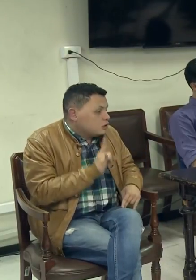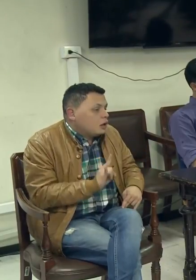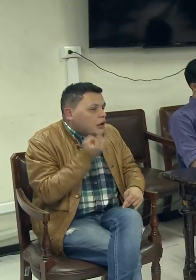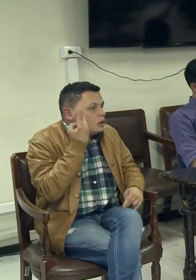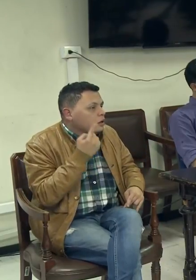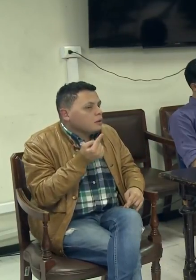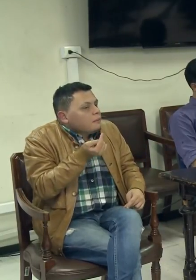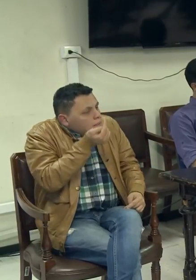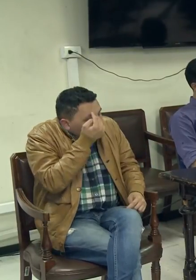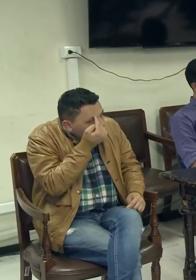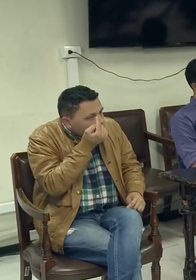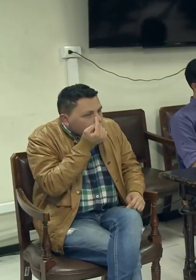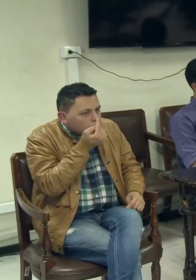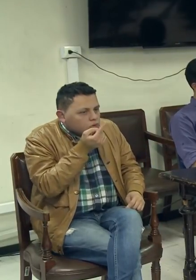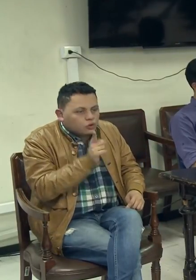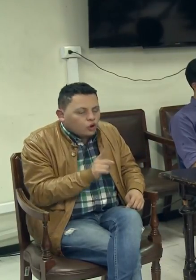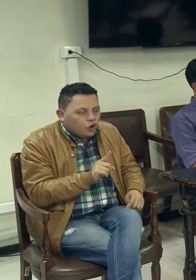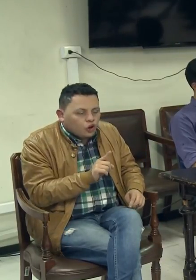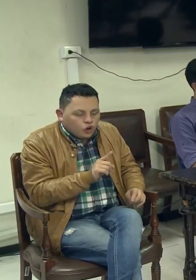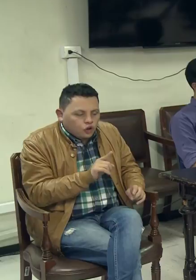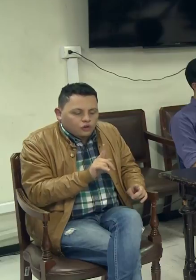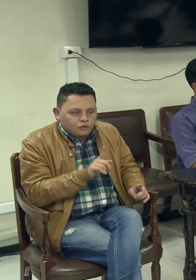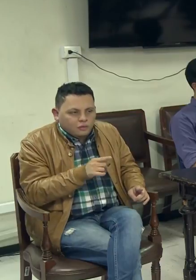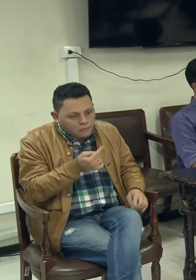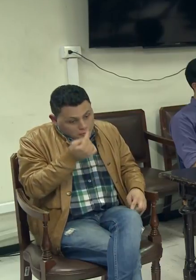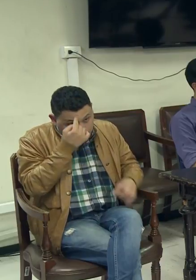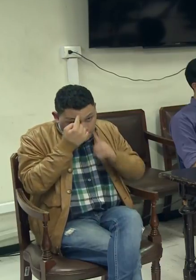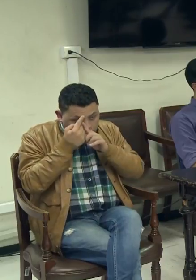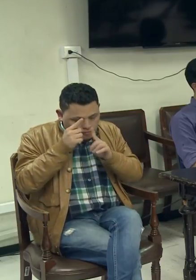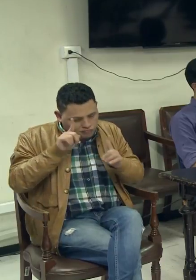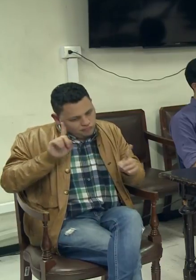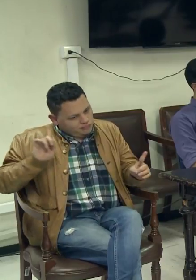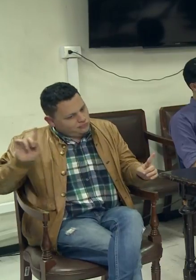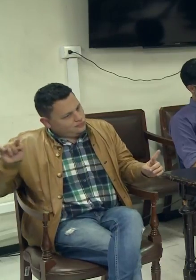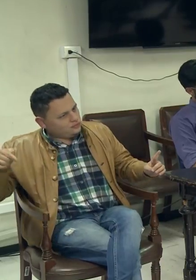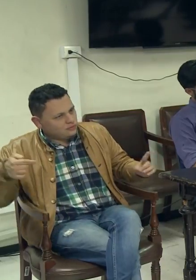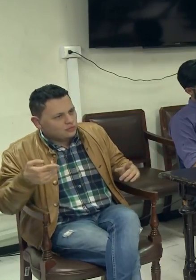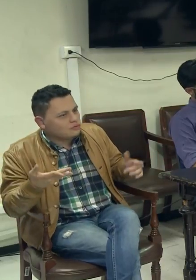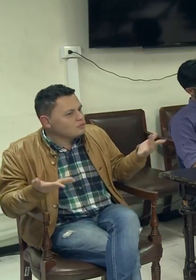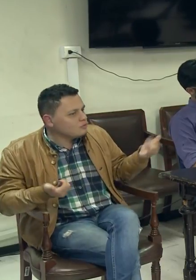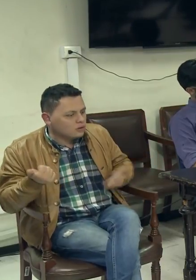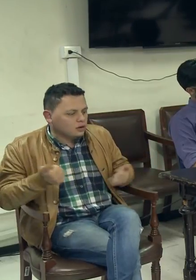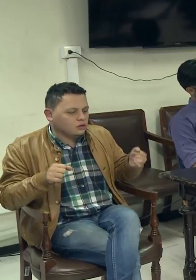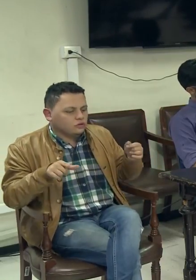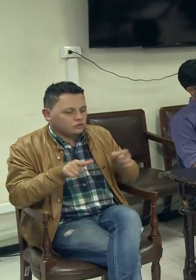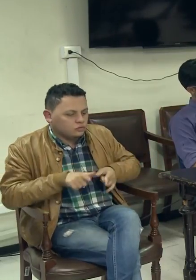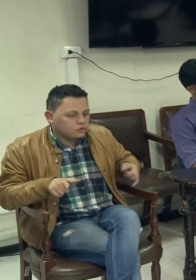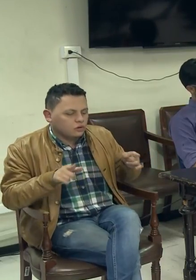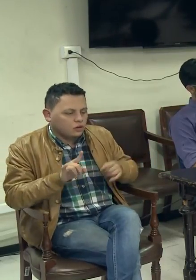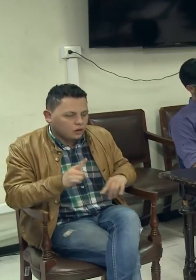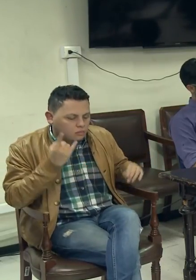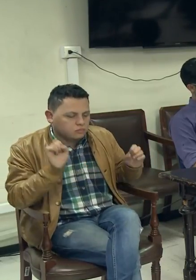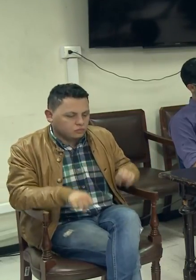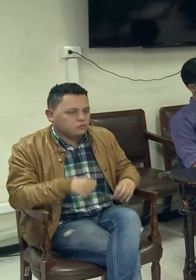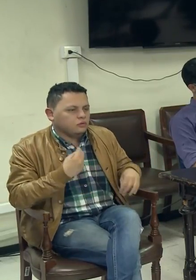manera pensada, sino llevar nuestro pensamiento hacia los lugares donde la